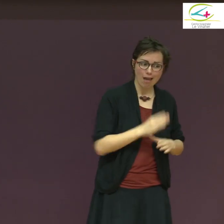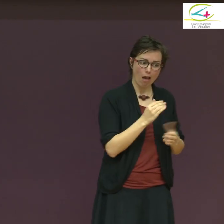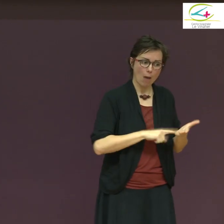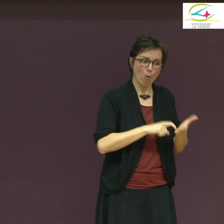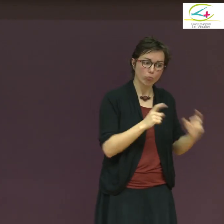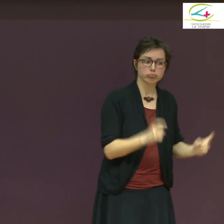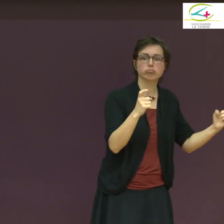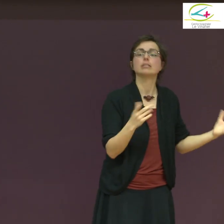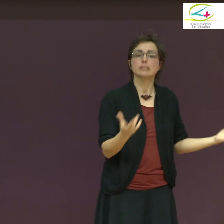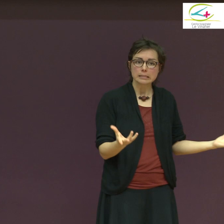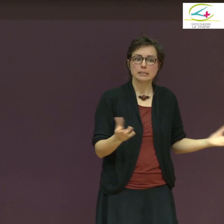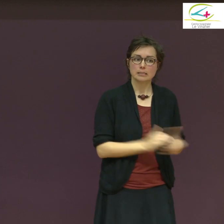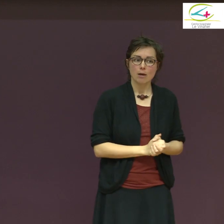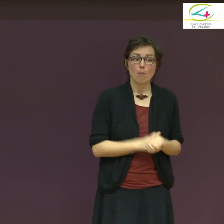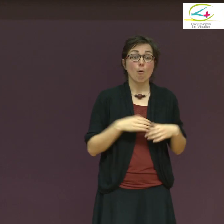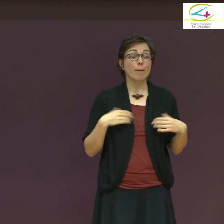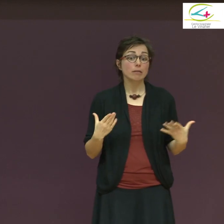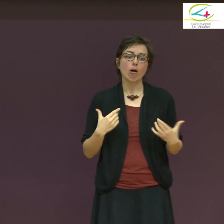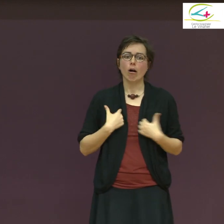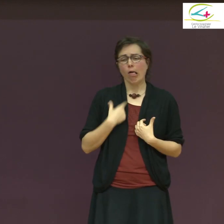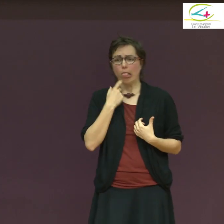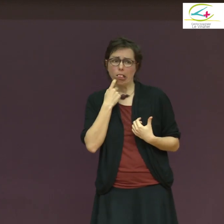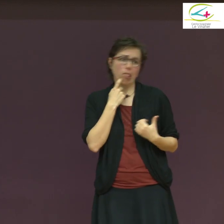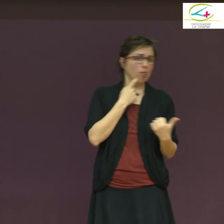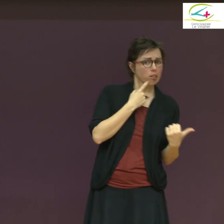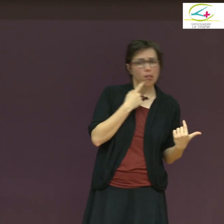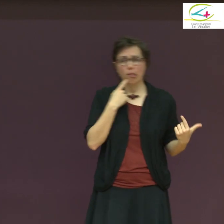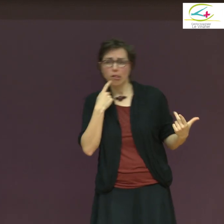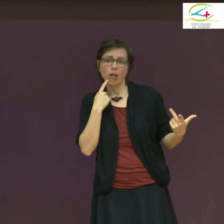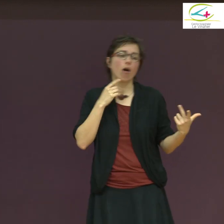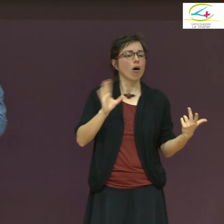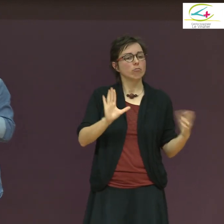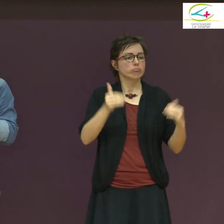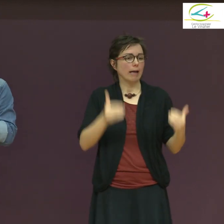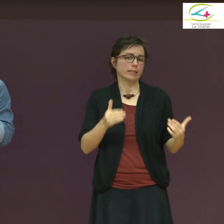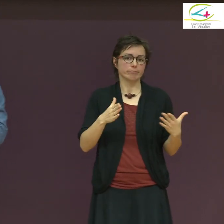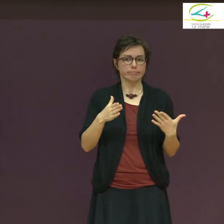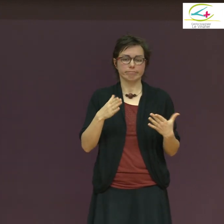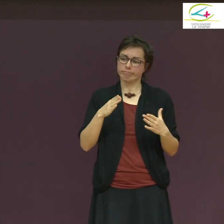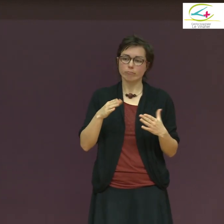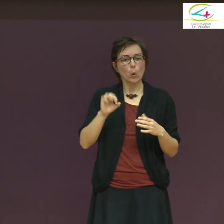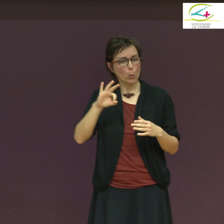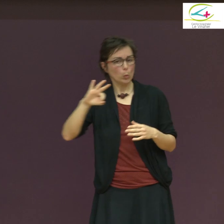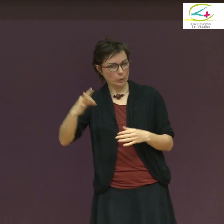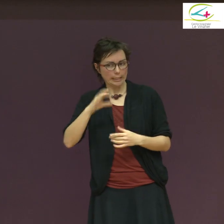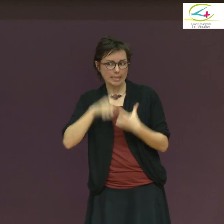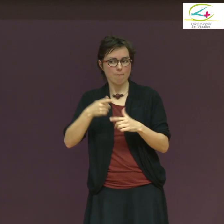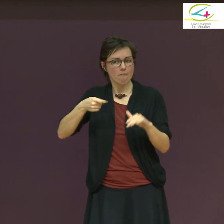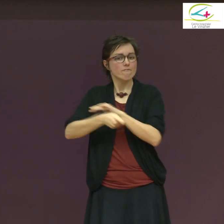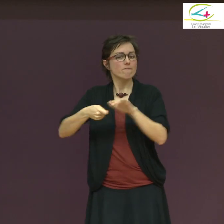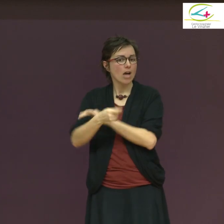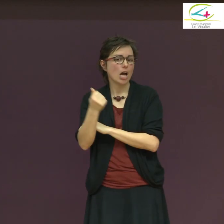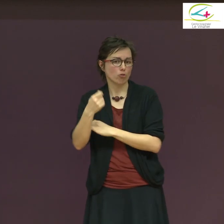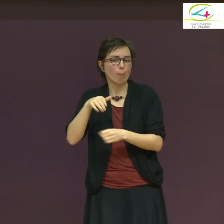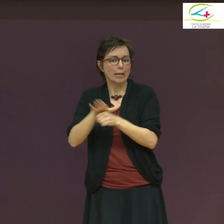des choses. Bon, maintenant, qu'est-ce qu'on fait? Arrêter de se lamenter. On s'aperçoit aussi que oui, il y a des manques de moyens, mais il n'y a pas que